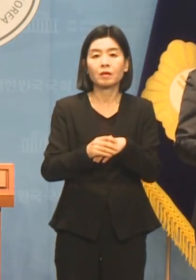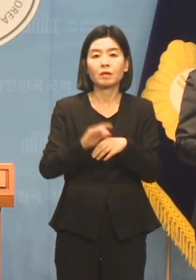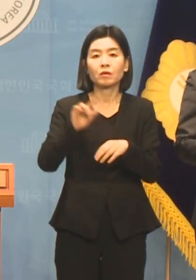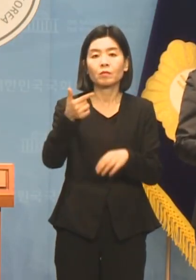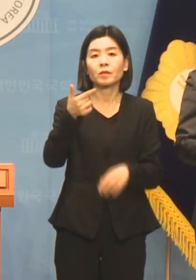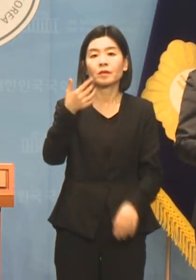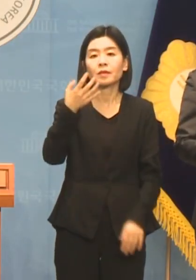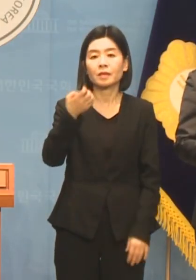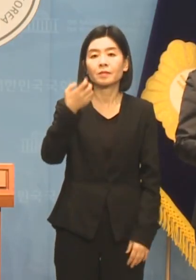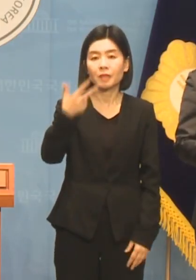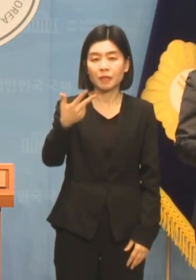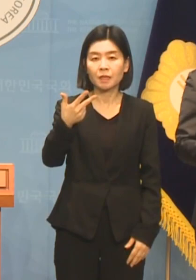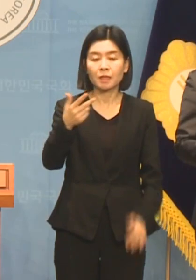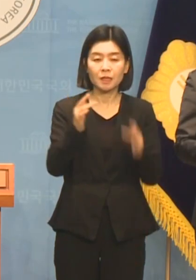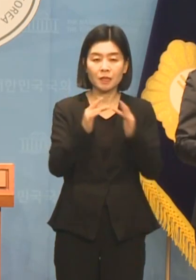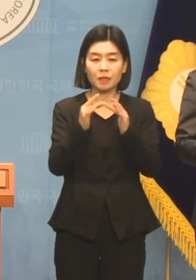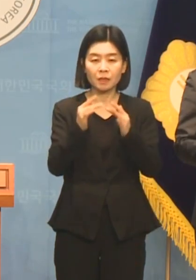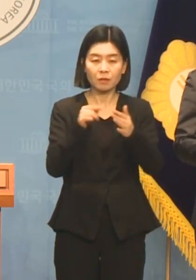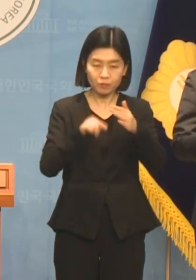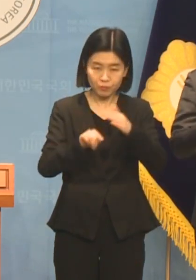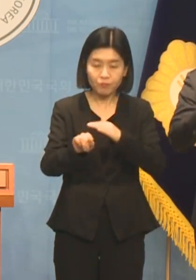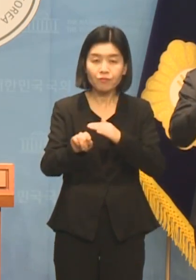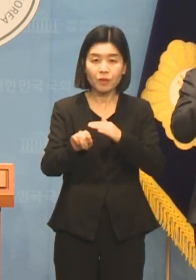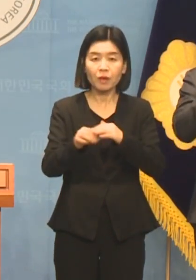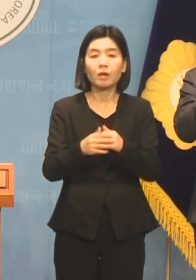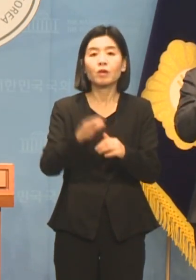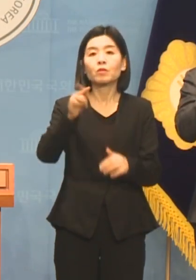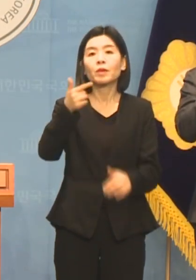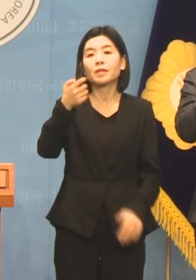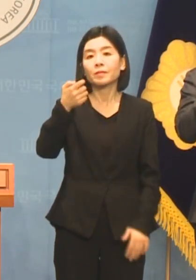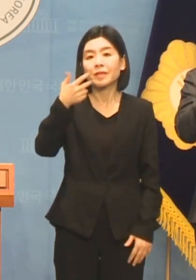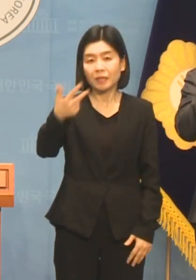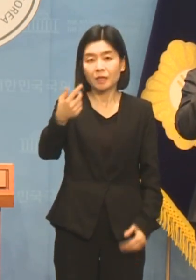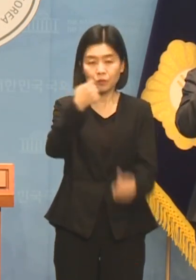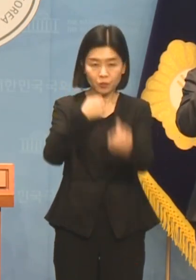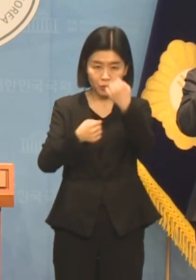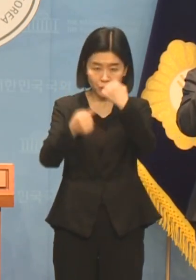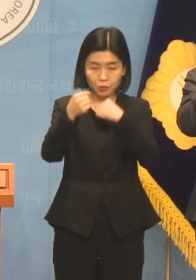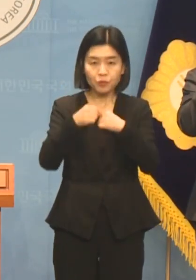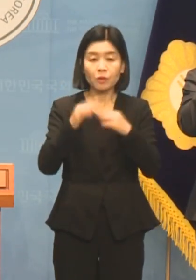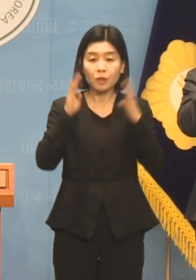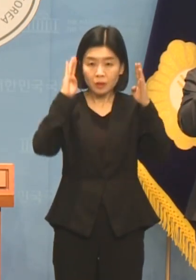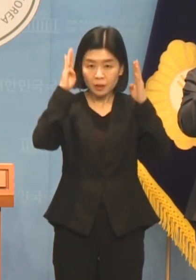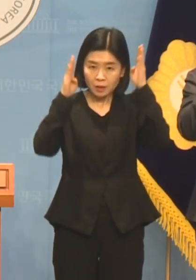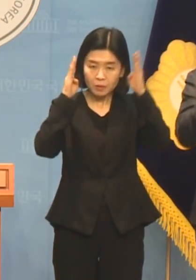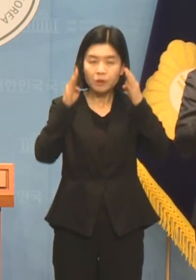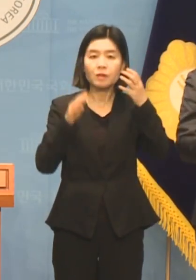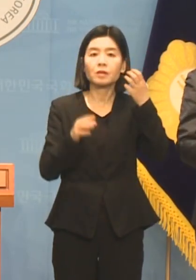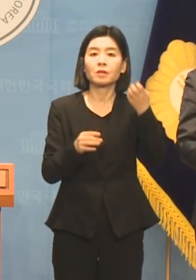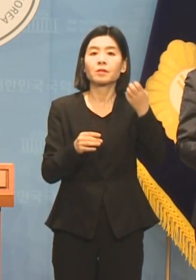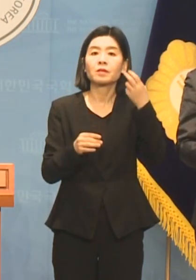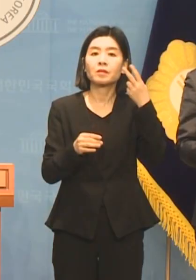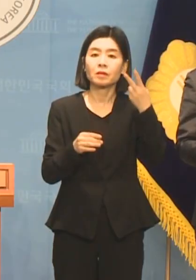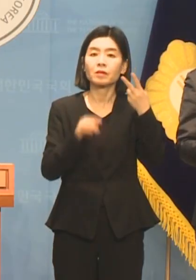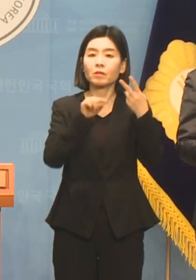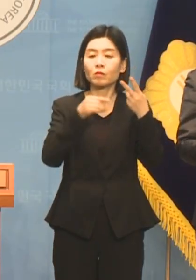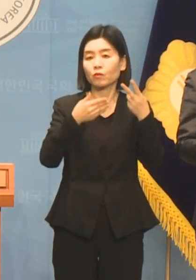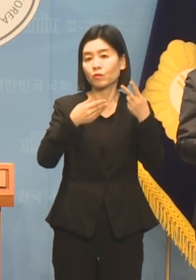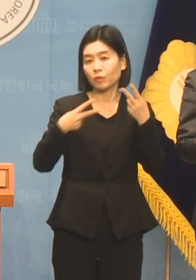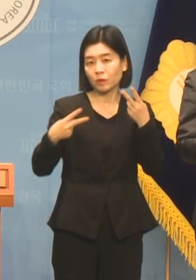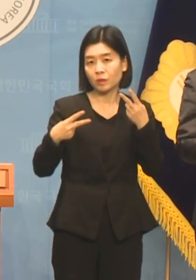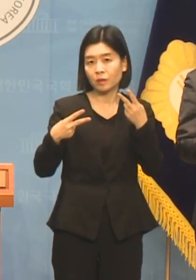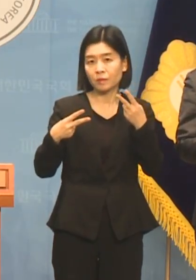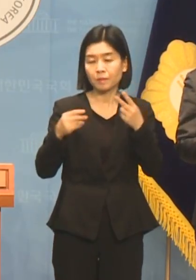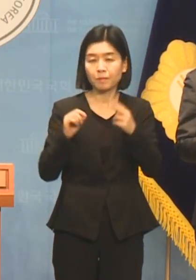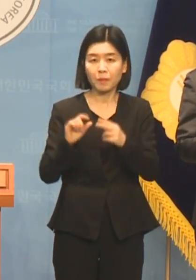647명이 방문했고 260건의 제보가 접수되었습니다. 매체별로는 네이버가 31.92%로 가장 높은 수치를